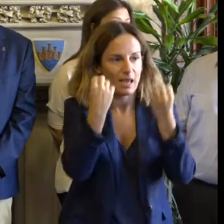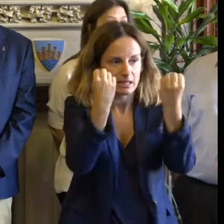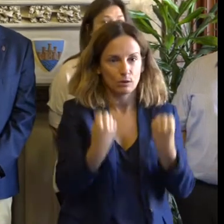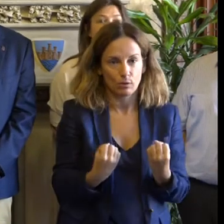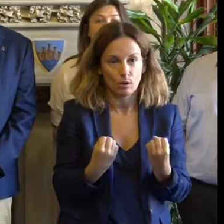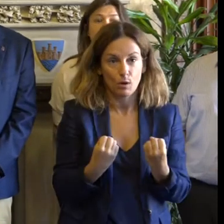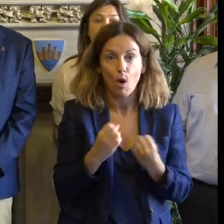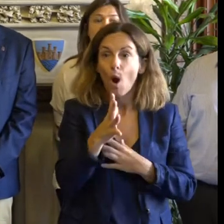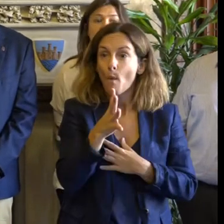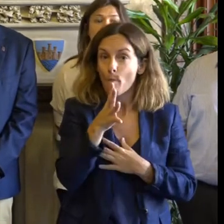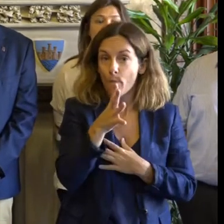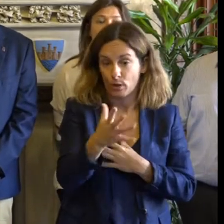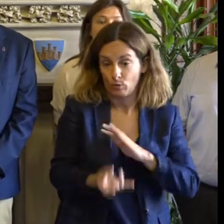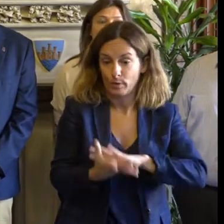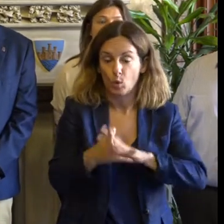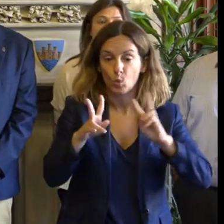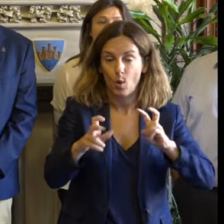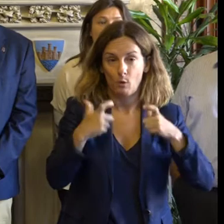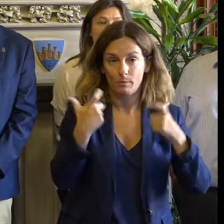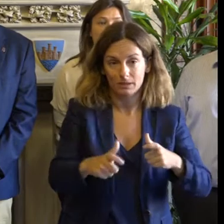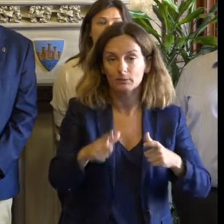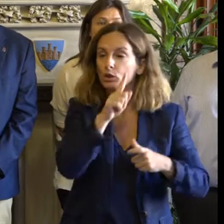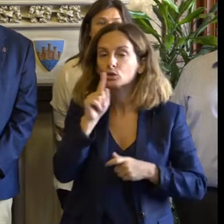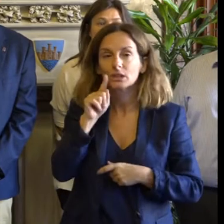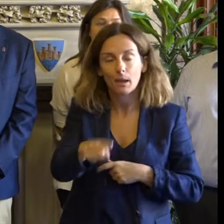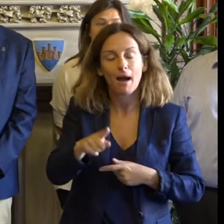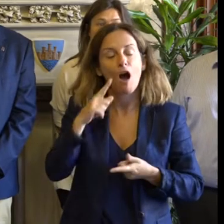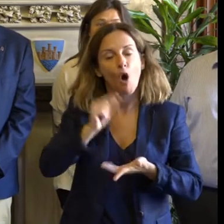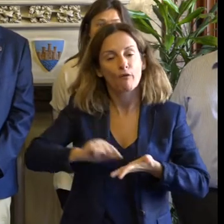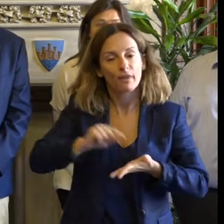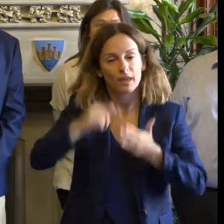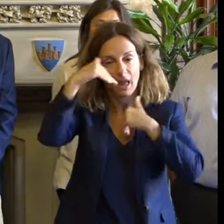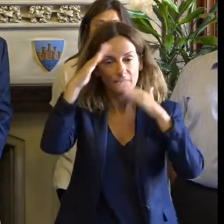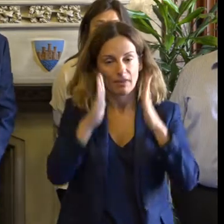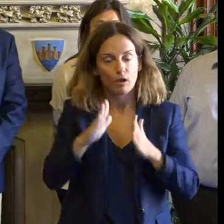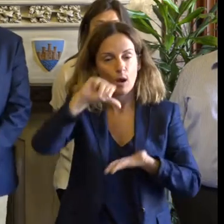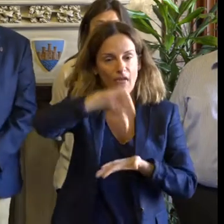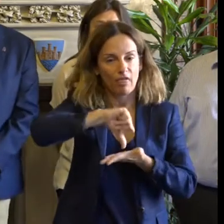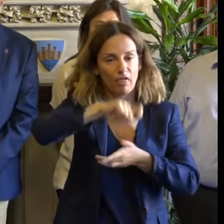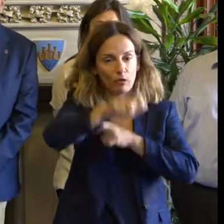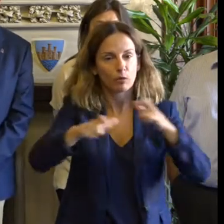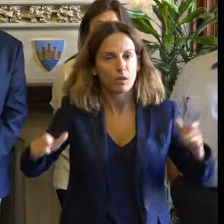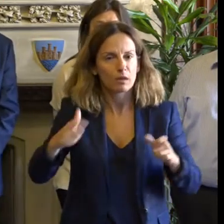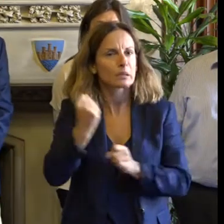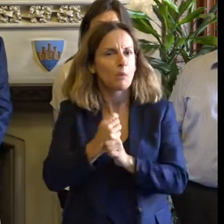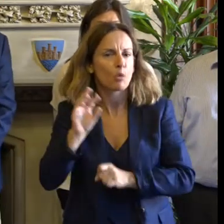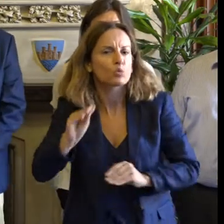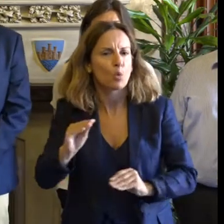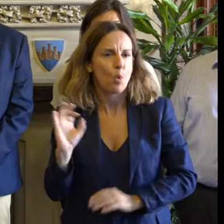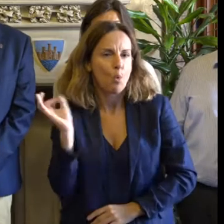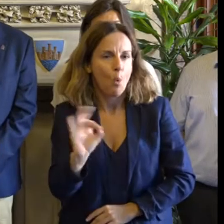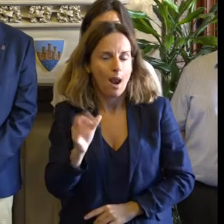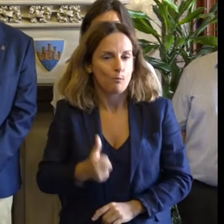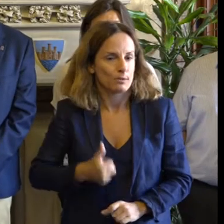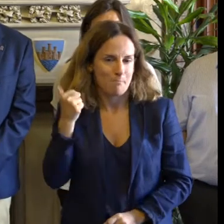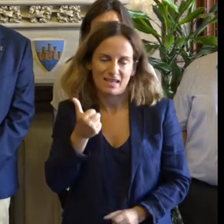sentit, s'ha creat un nou departament, l'Oficina d'Atenció a la Ciutadania, que centrarà la seva activitat en fer més accessible la informació